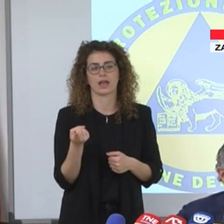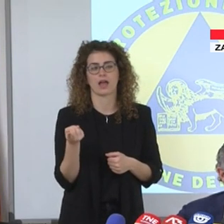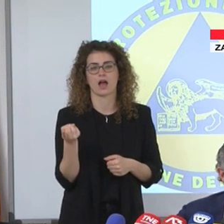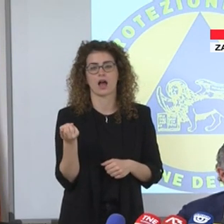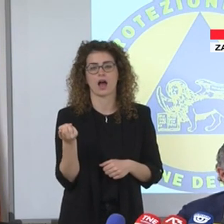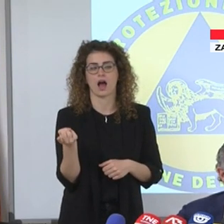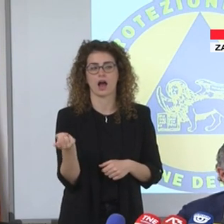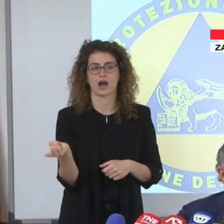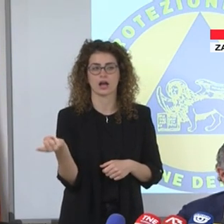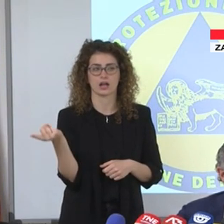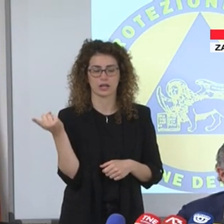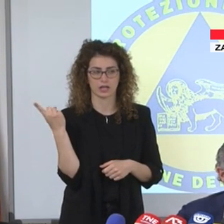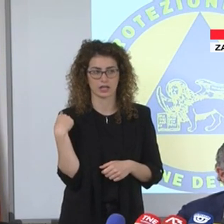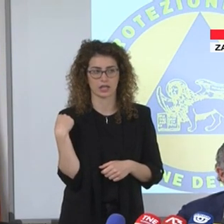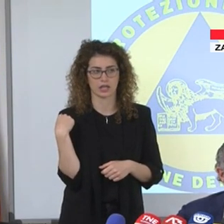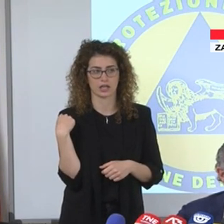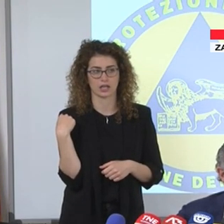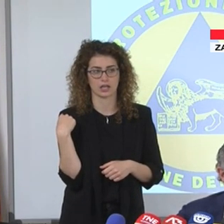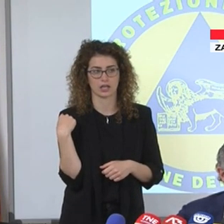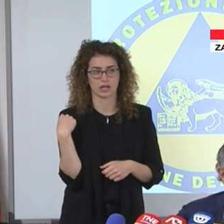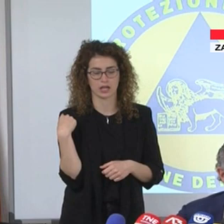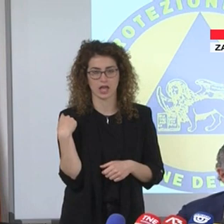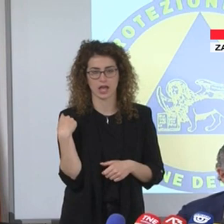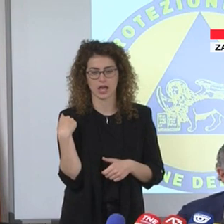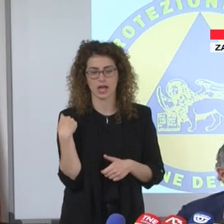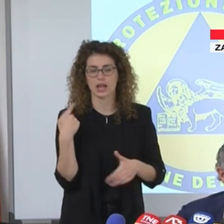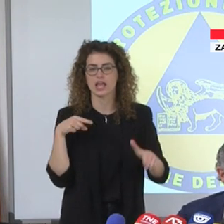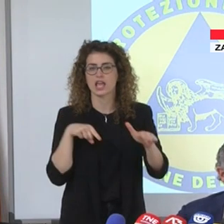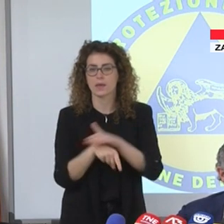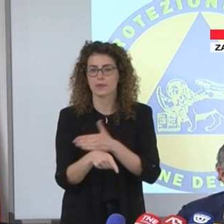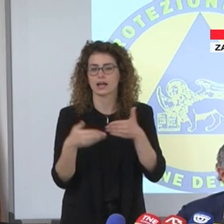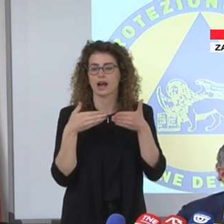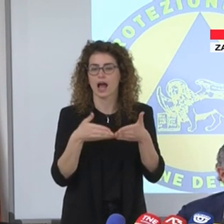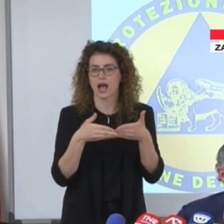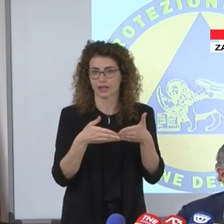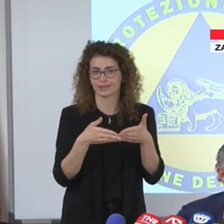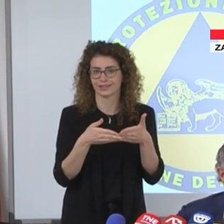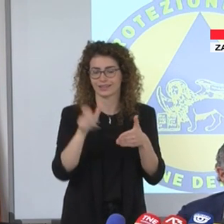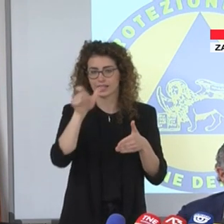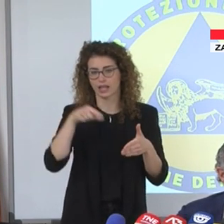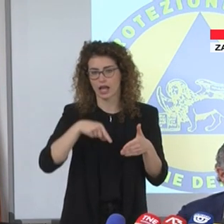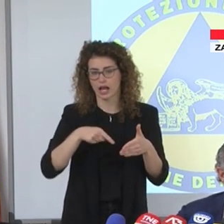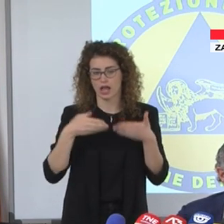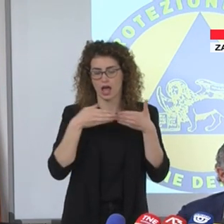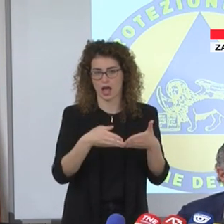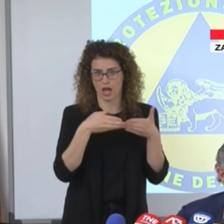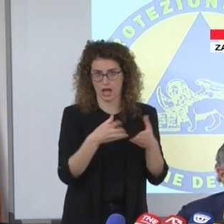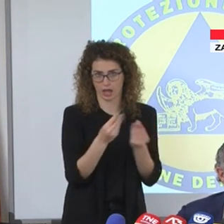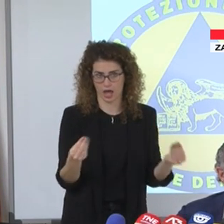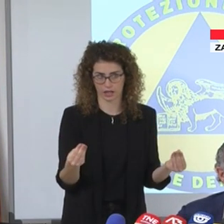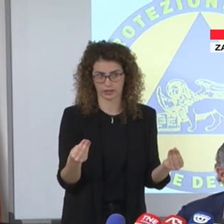si è intensificato questo fenomeno degli sbarchi sulle coste meridionali e insomma ci sono